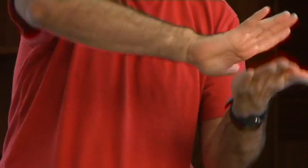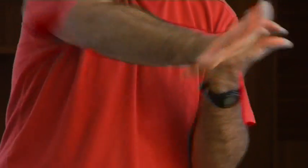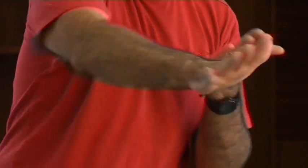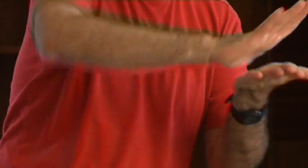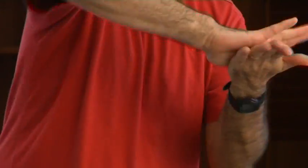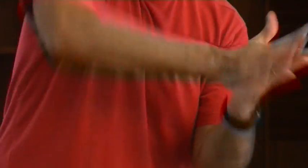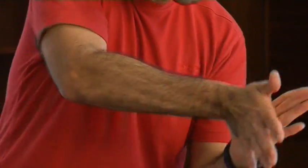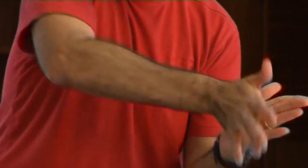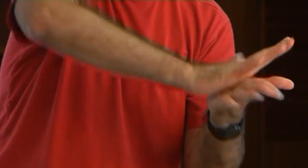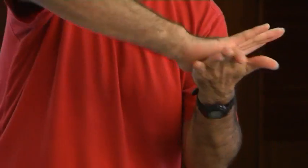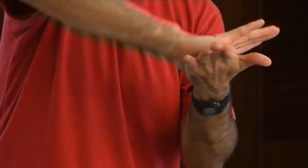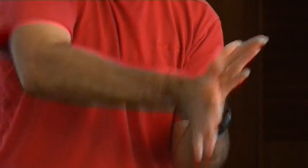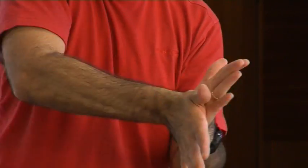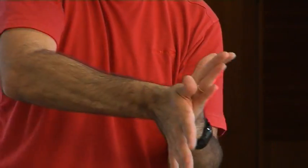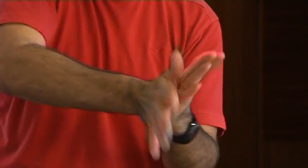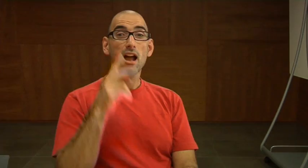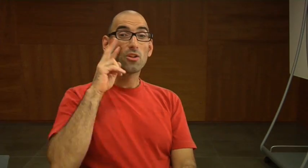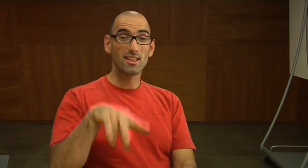cultural lingüístico de Cataluña.